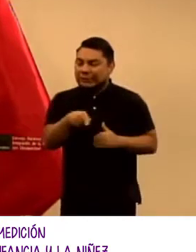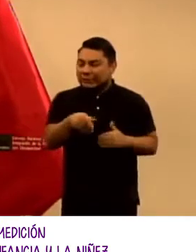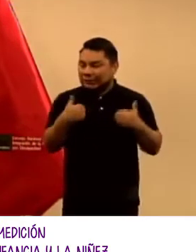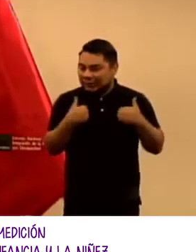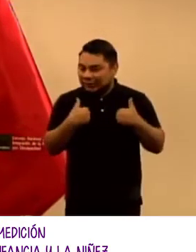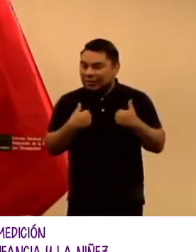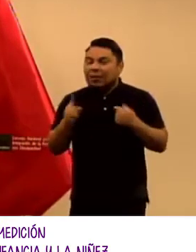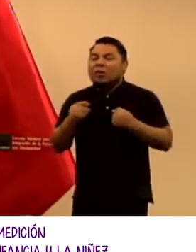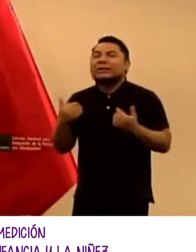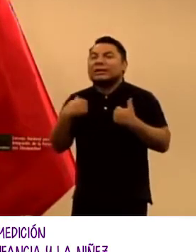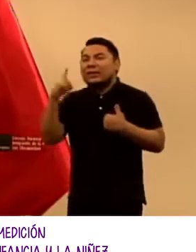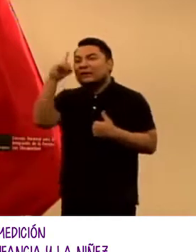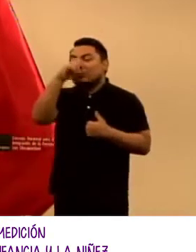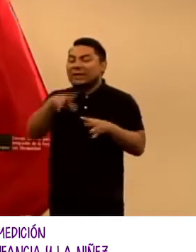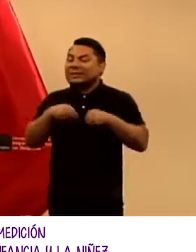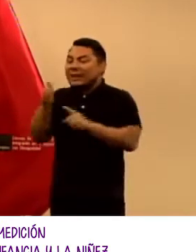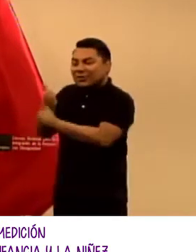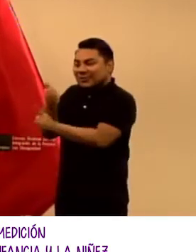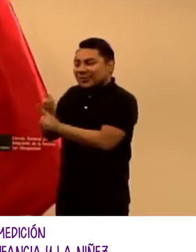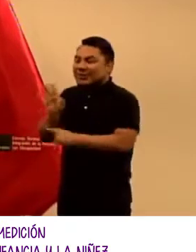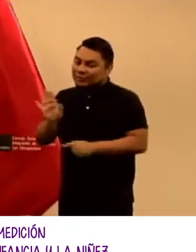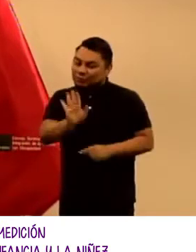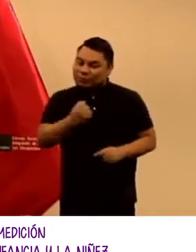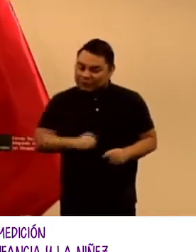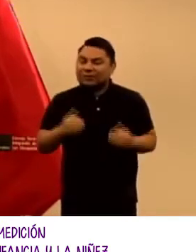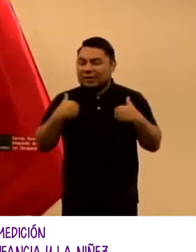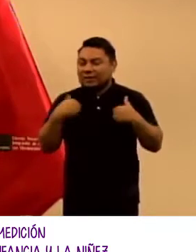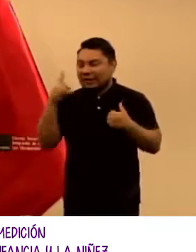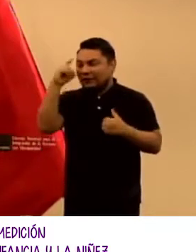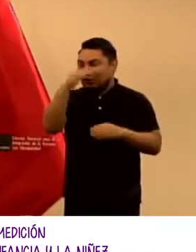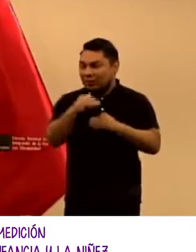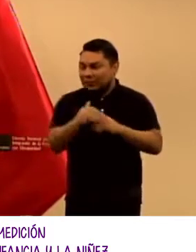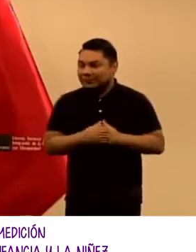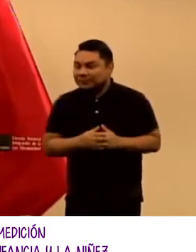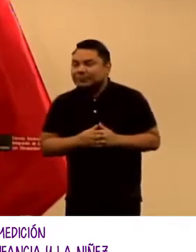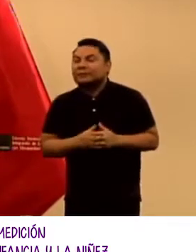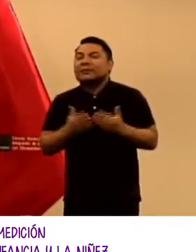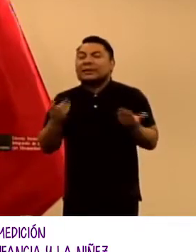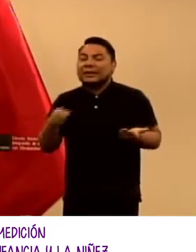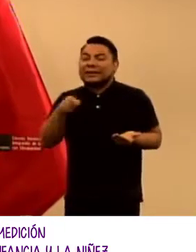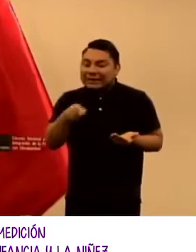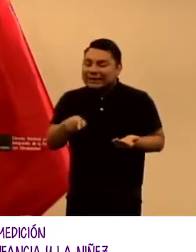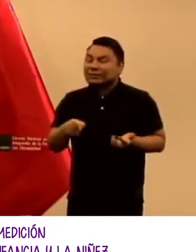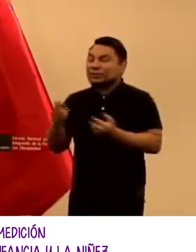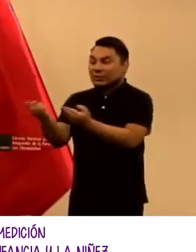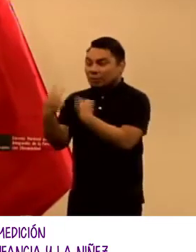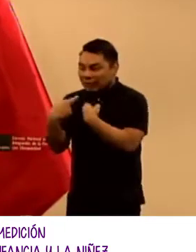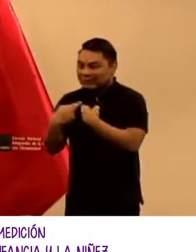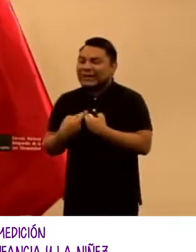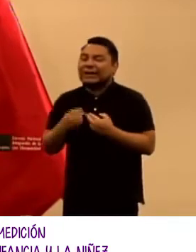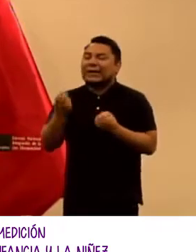o tienen dificultad en aceptar ellos mismos que sus niños tienen esa dificultad. Y todo eso evidentemente tiene repercusiones en